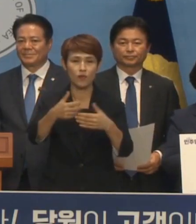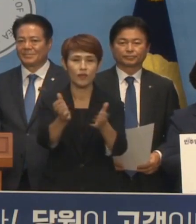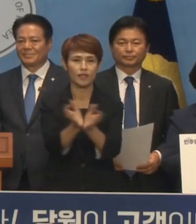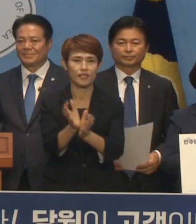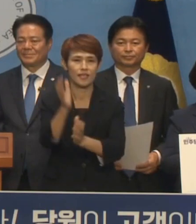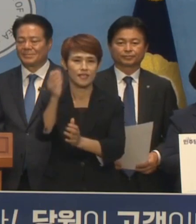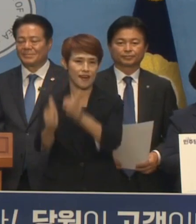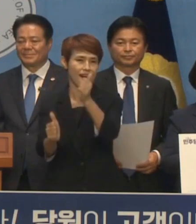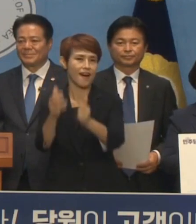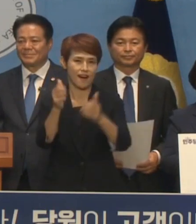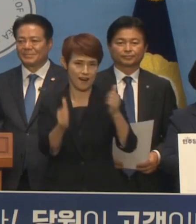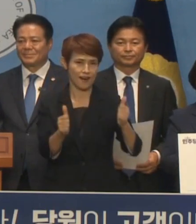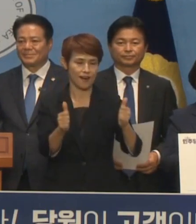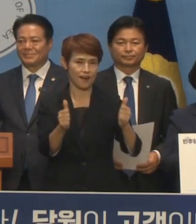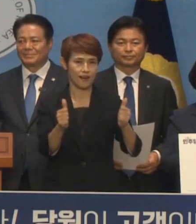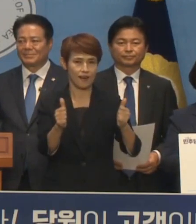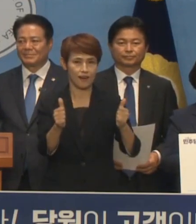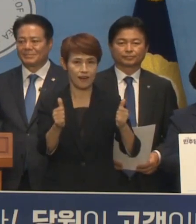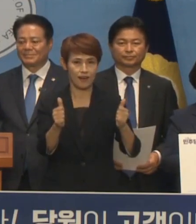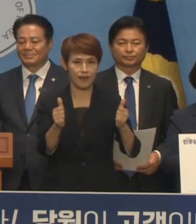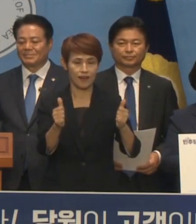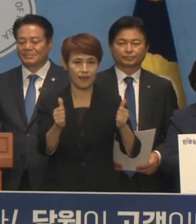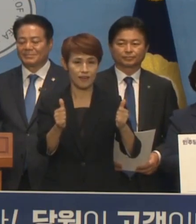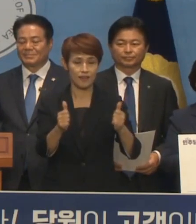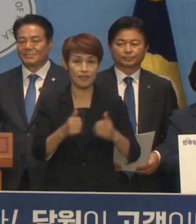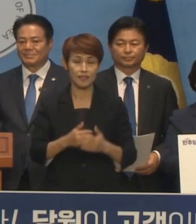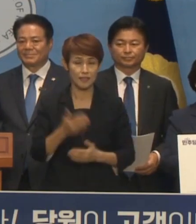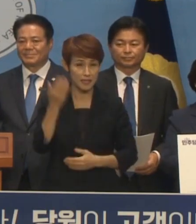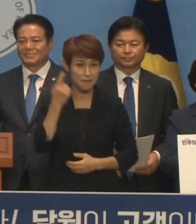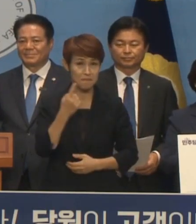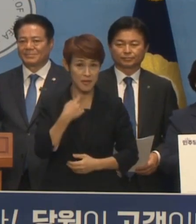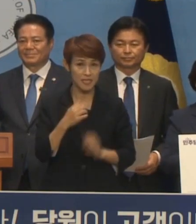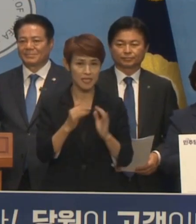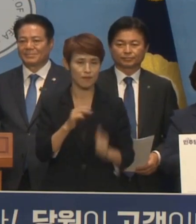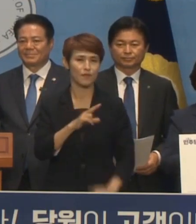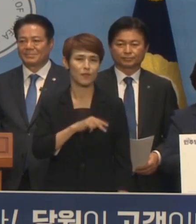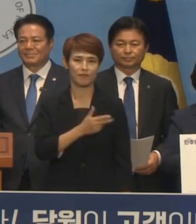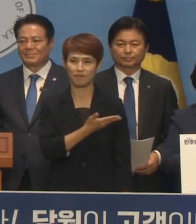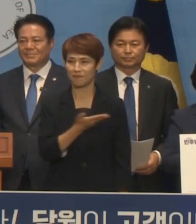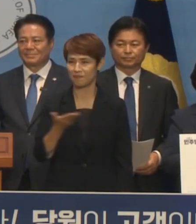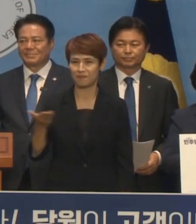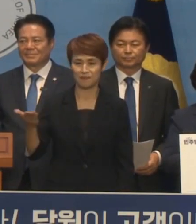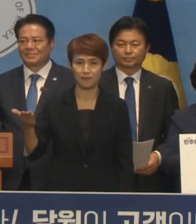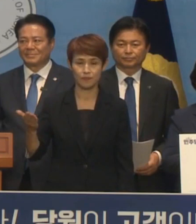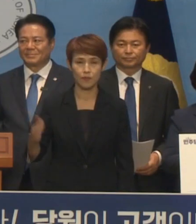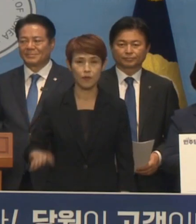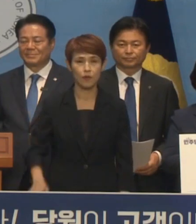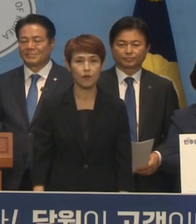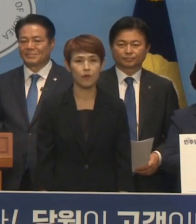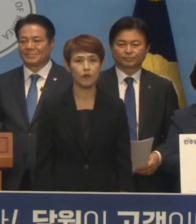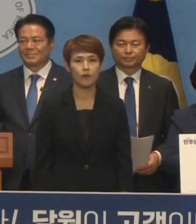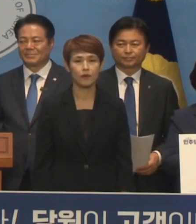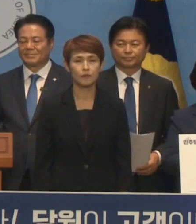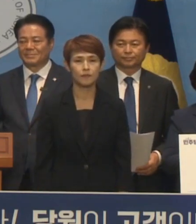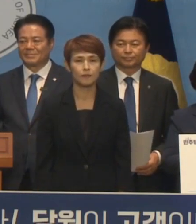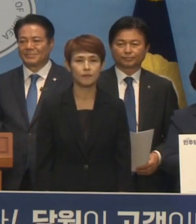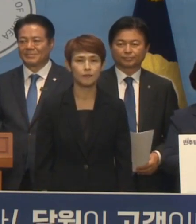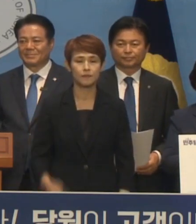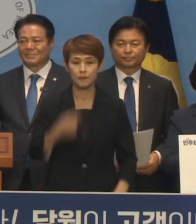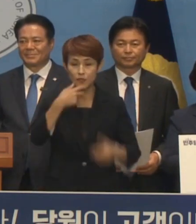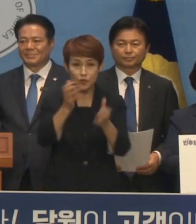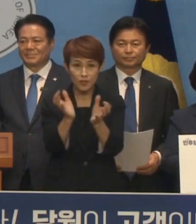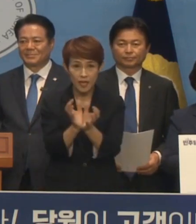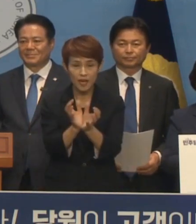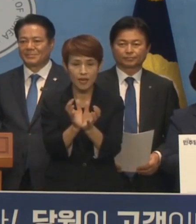자치단체장 그리고 그 출신의 의원들입니다. 오늘 8월 민주당 전당대회를